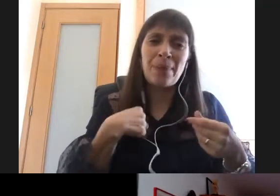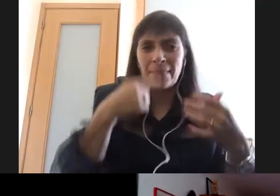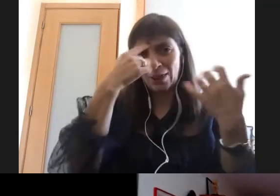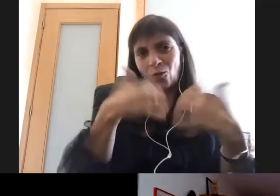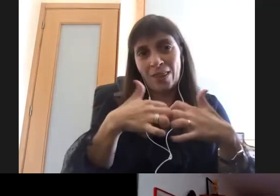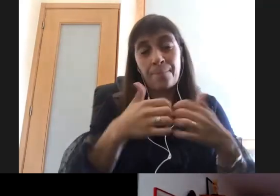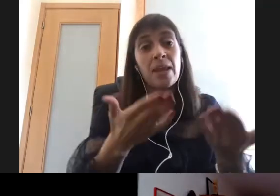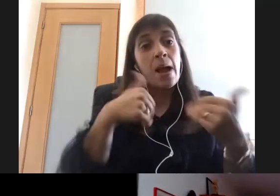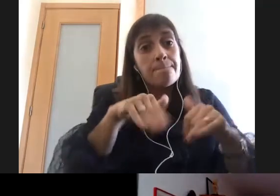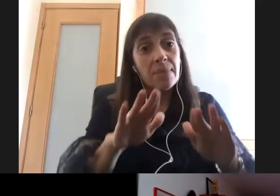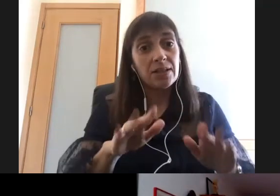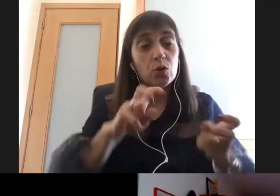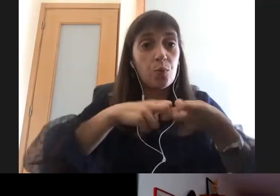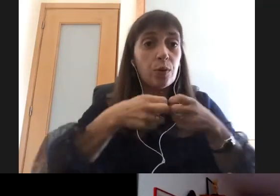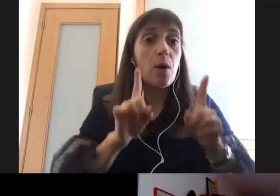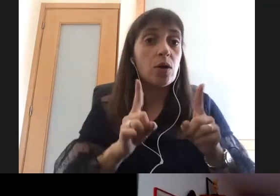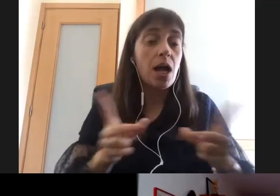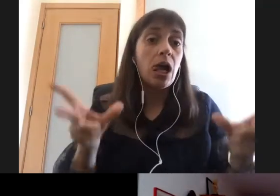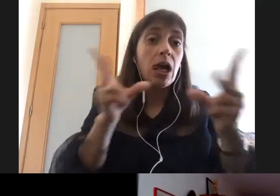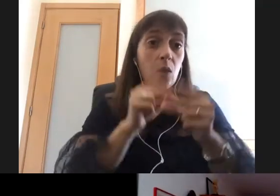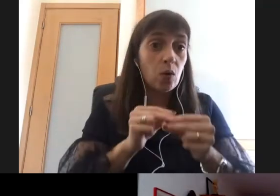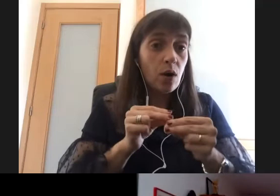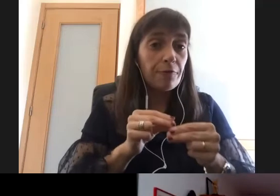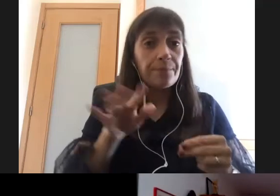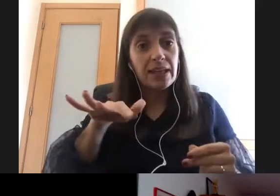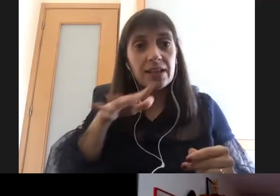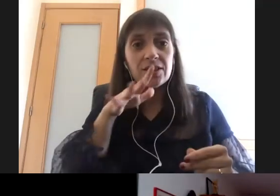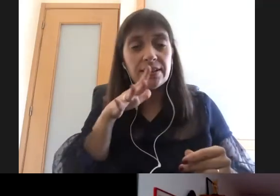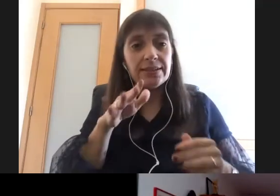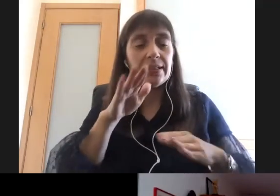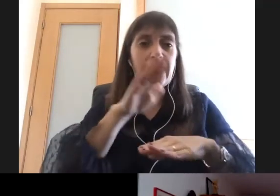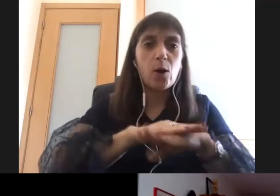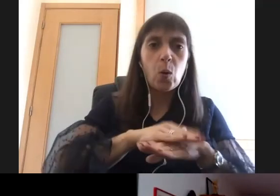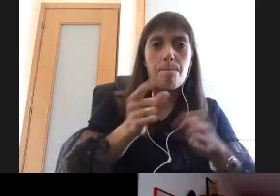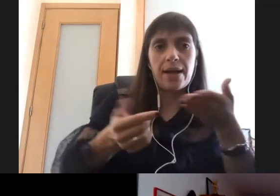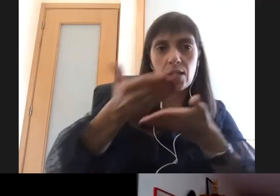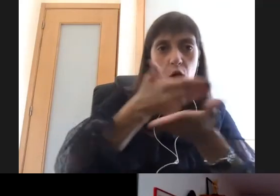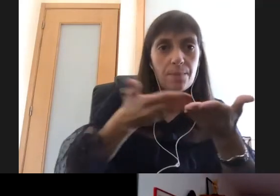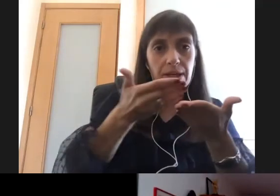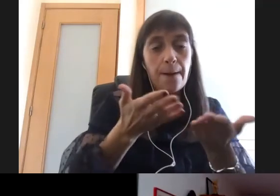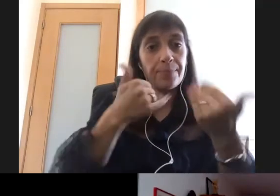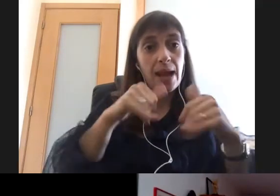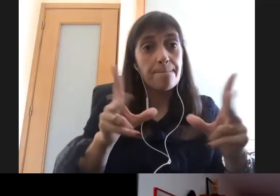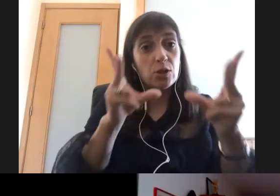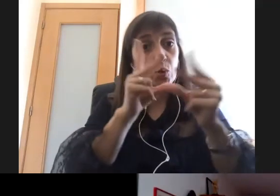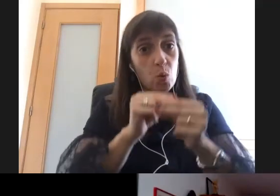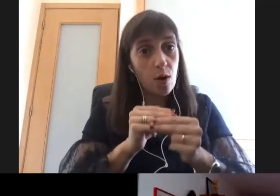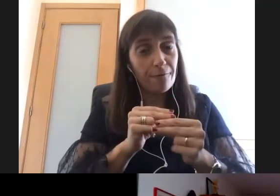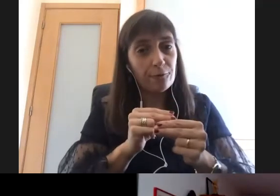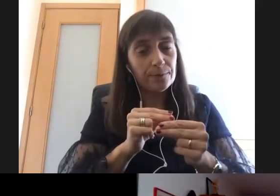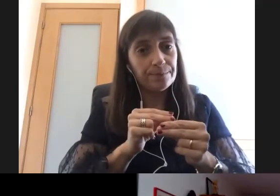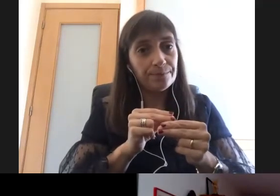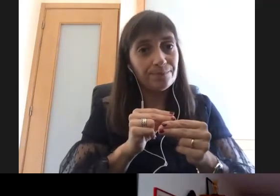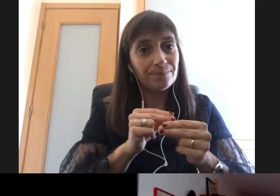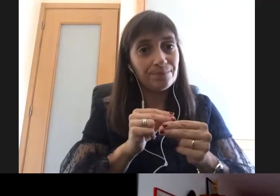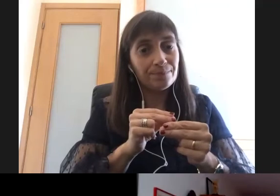Mas o problema é que o Novo... Eles dizem que é por conta da pauta econômica, mas o Novo é o